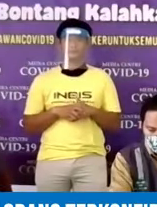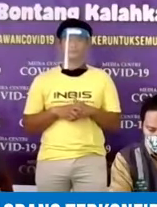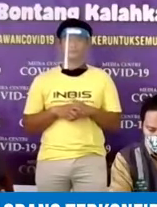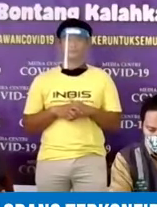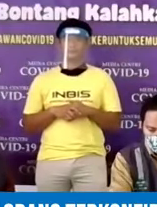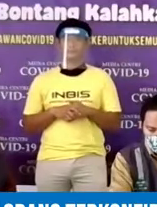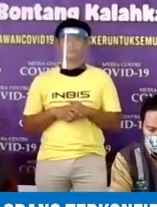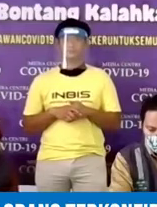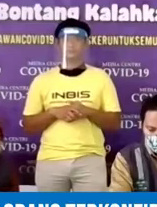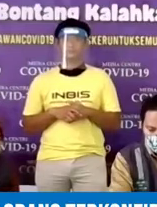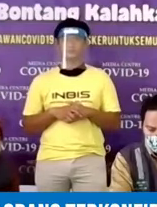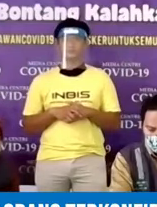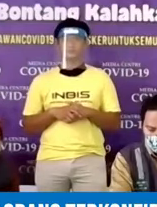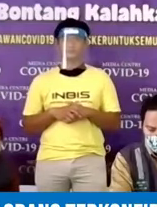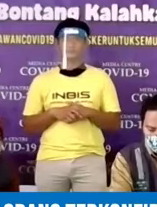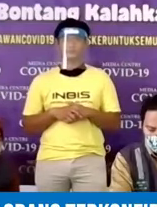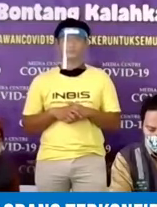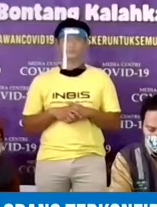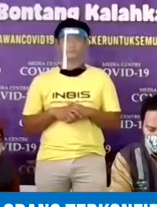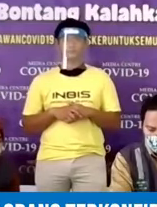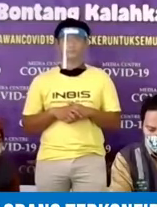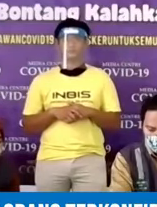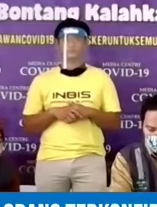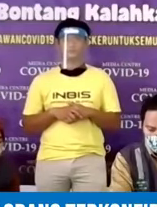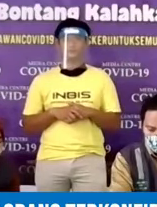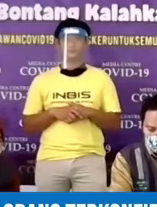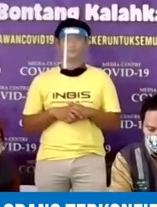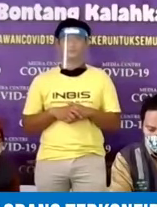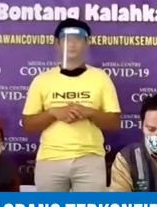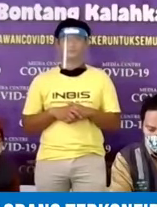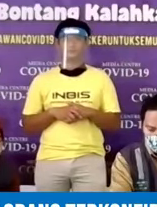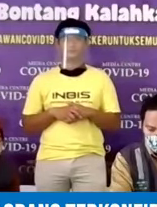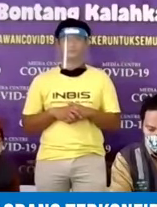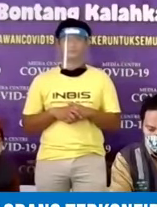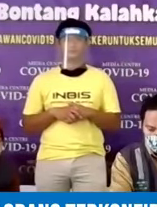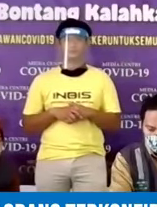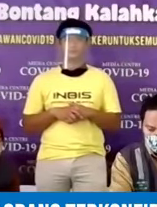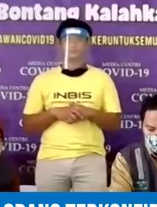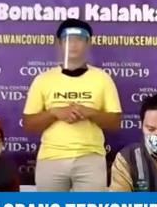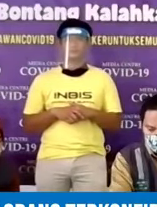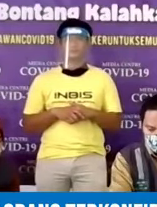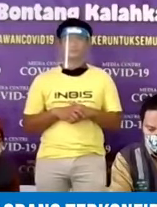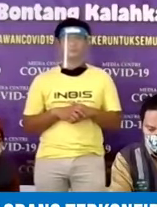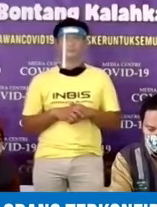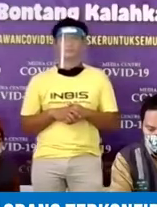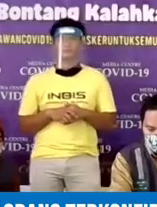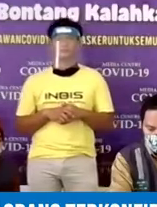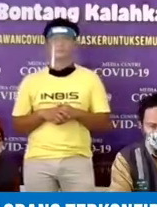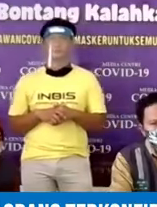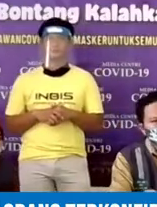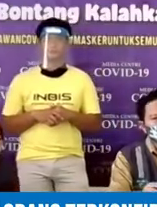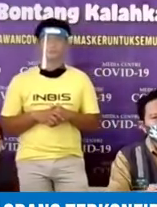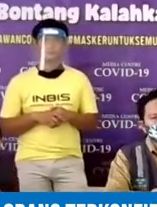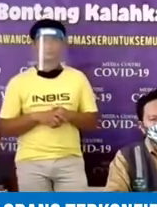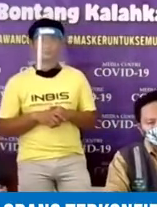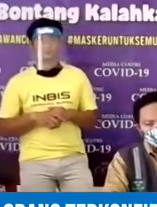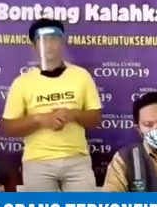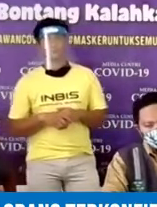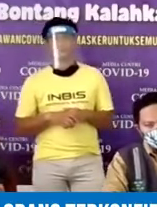juga lagi mungkin boleh dijelaskan gitu bersama publik kan kalo katanya kan agak pintar sekali melakukan